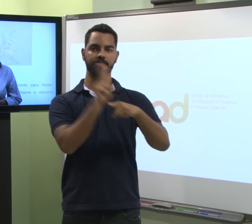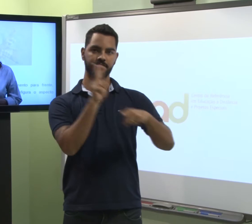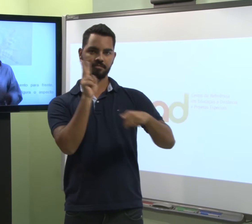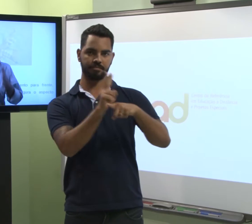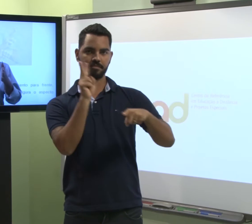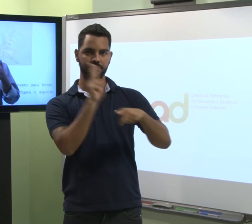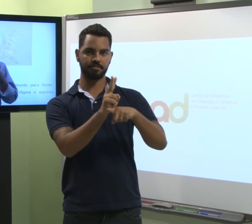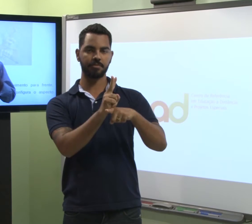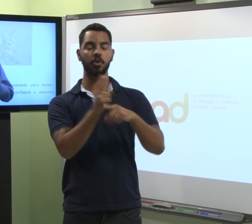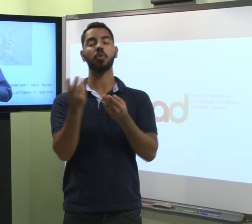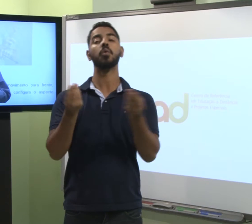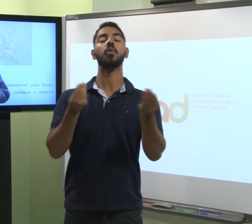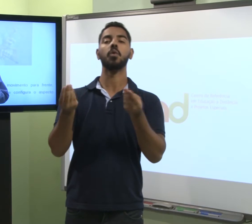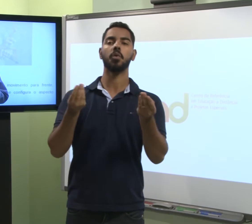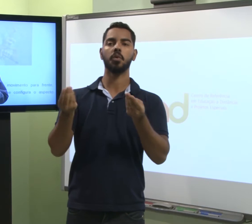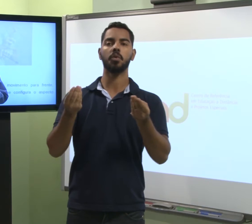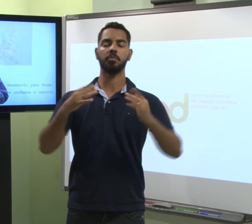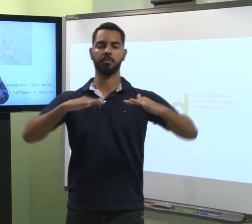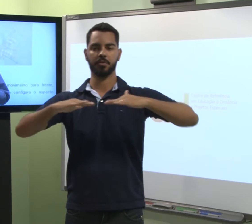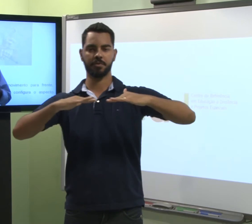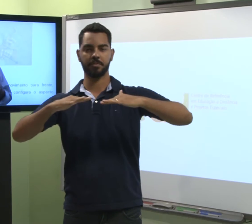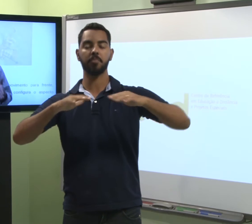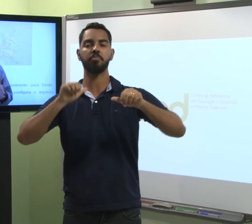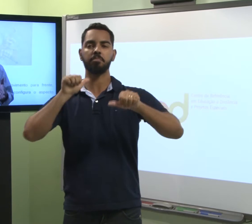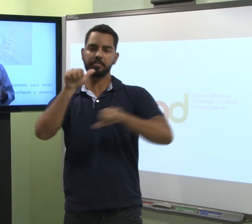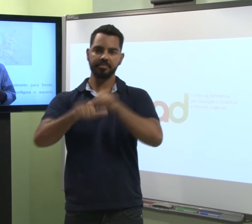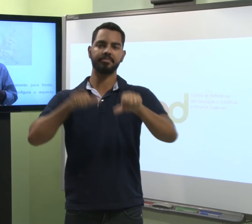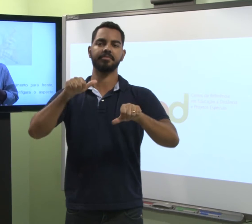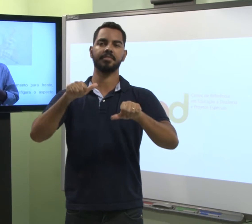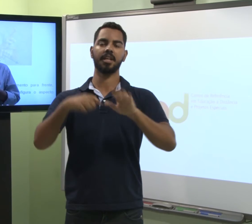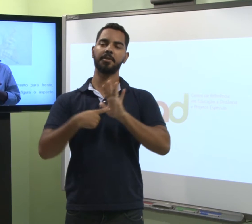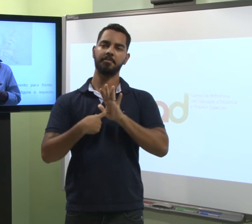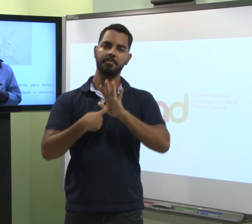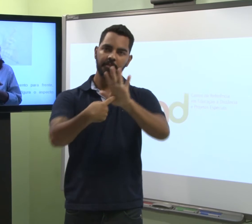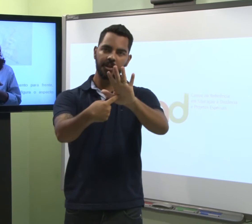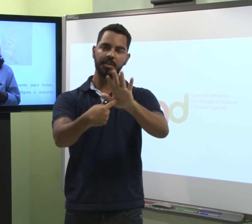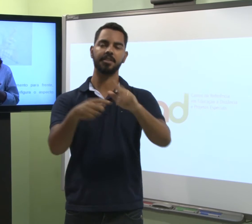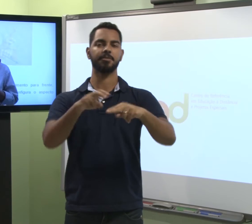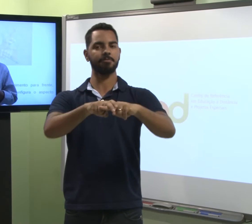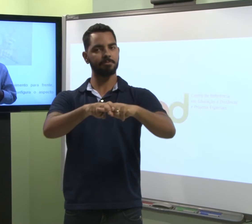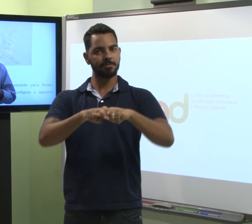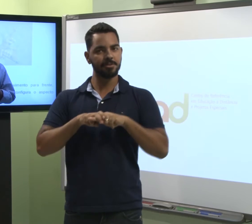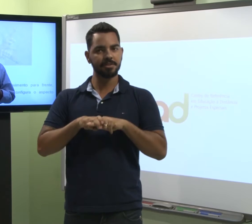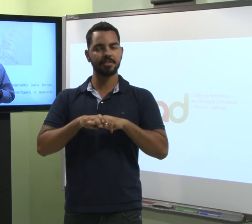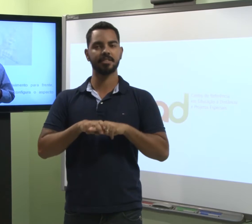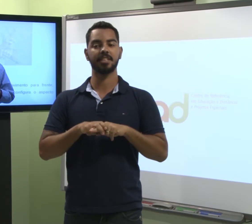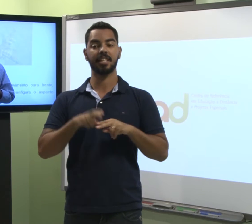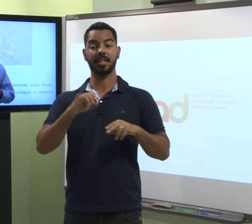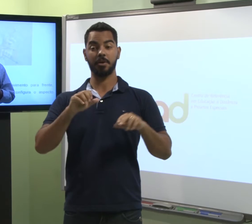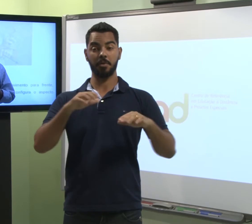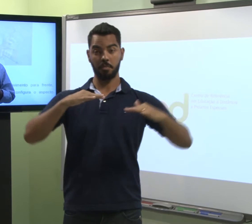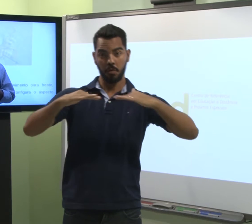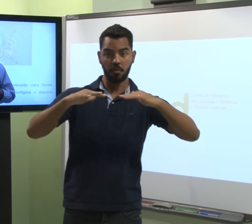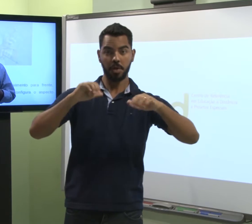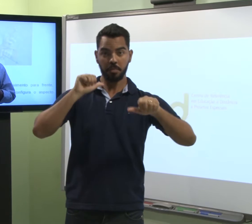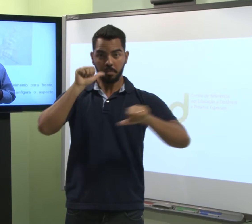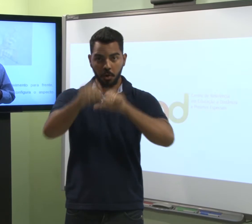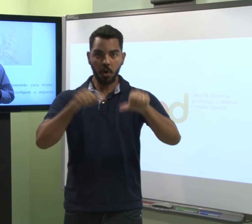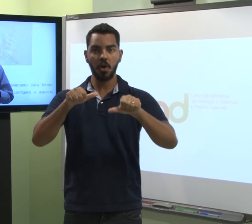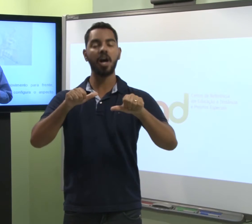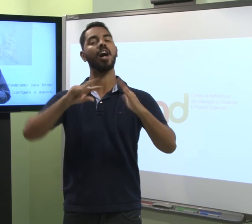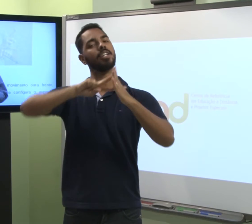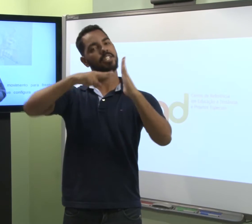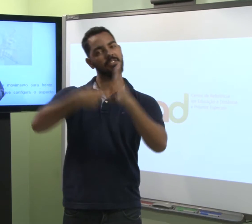também podemos perceber que, devido a essa mudança na frequência do movimento, este sinal sofrerá também uma mudança no sentido do